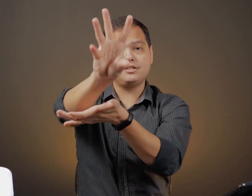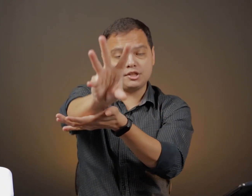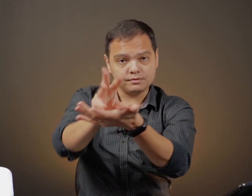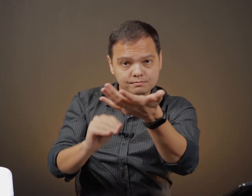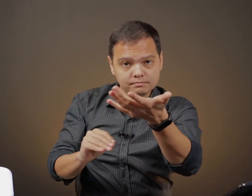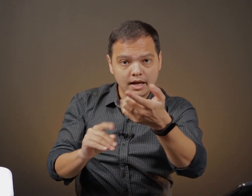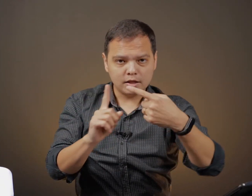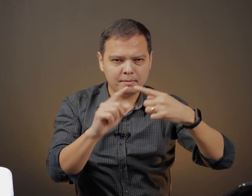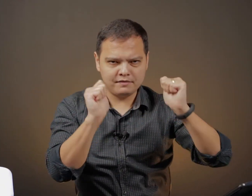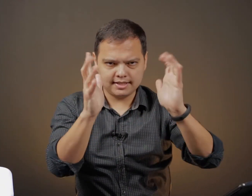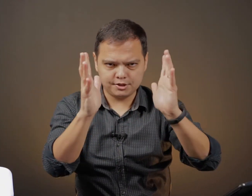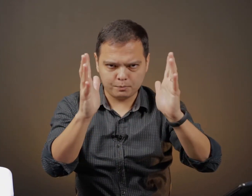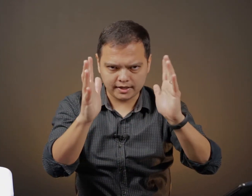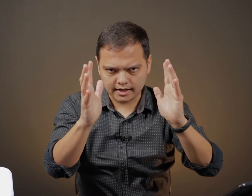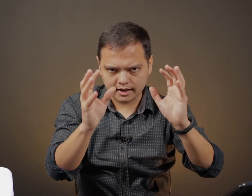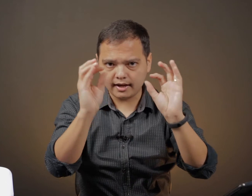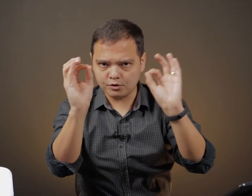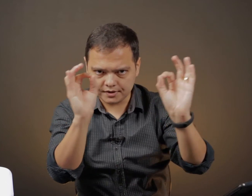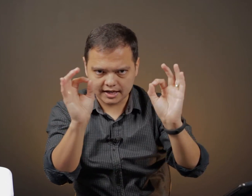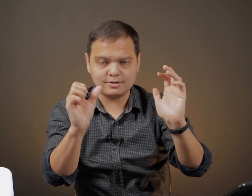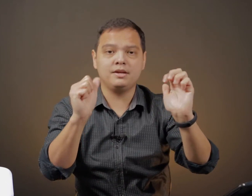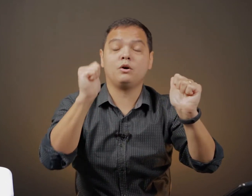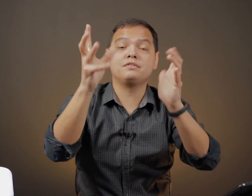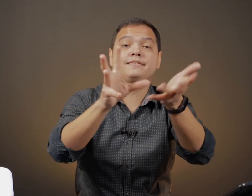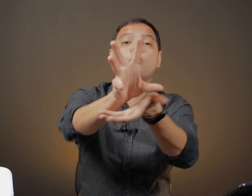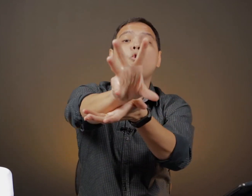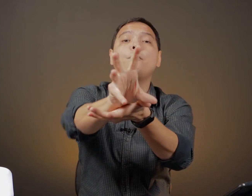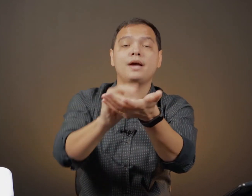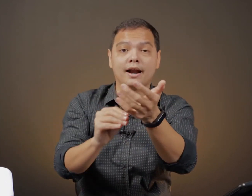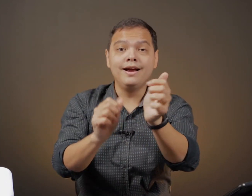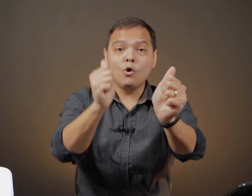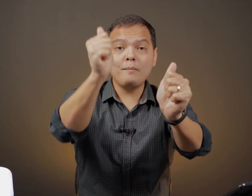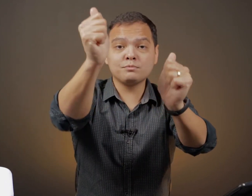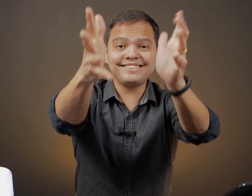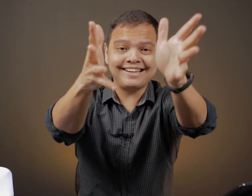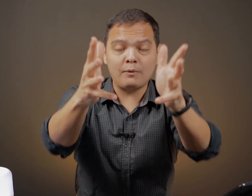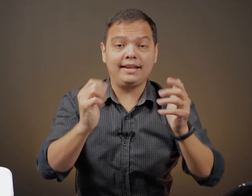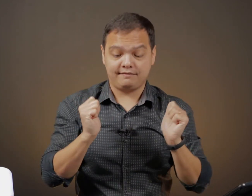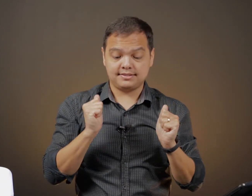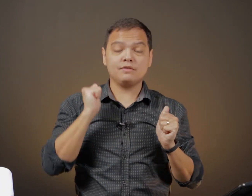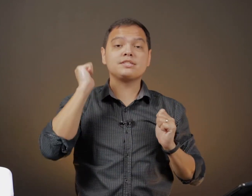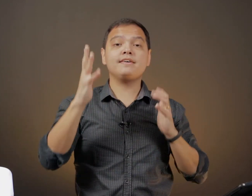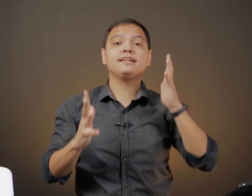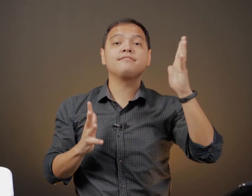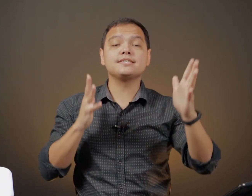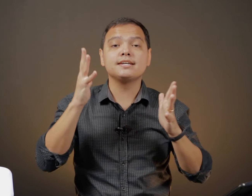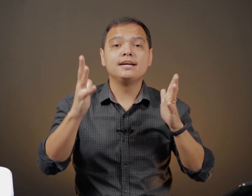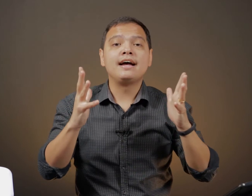assistindo. Então, primeiro você assistiu para entender, conseguiu entender mais ou menos, agora você vai copiar. O mesmo sinal que ele está fazendo, você vai tentar fazer. Ah,